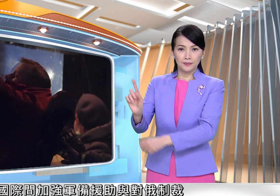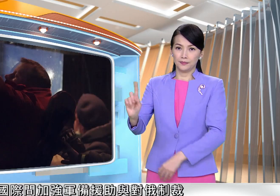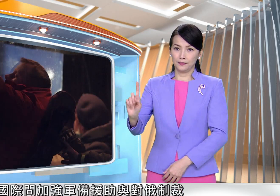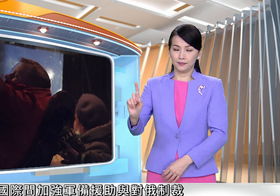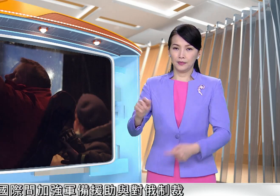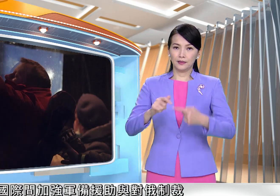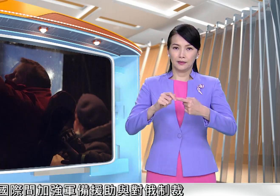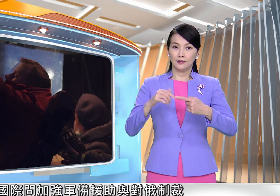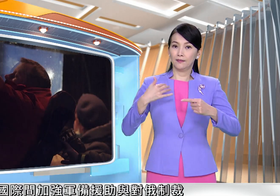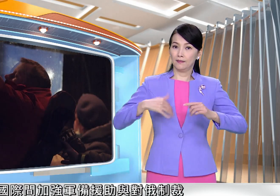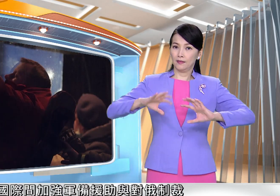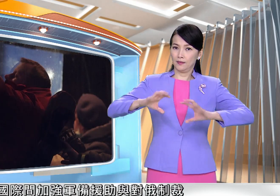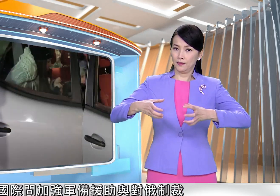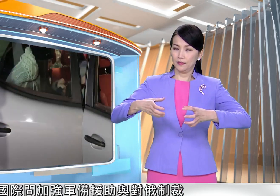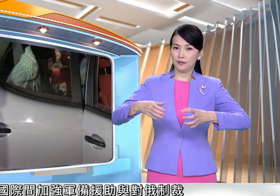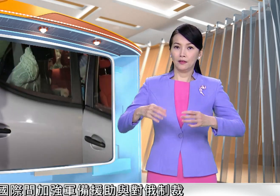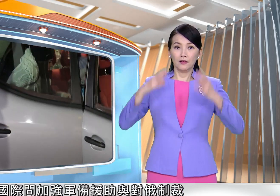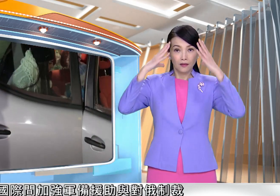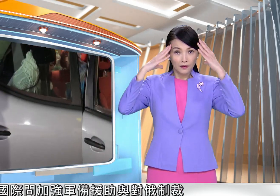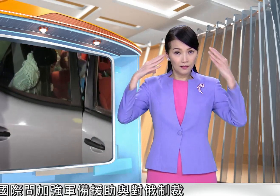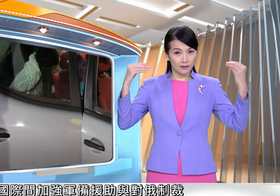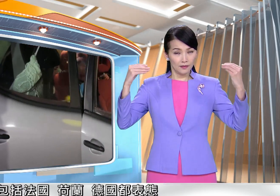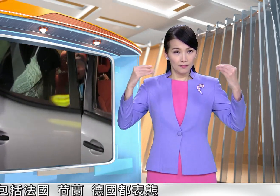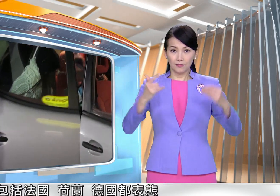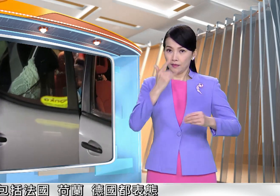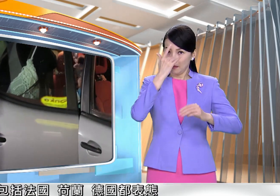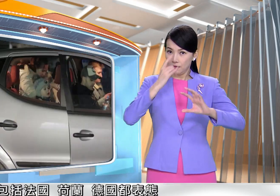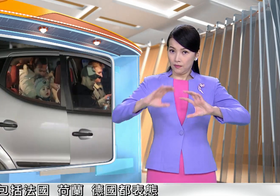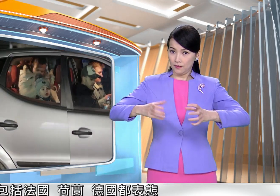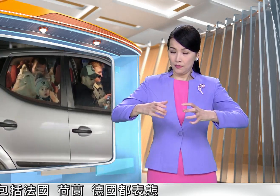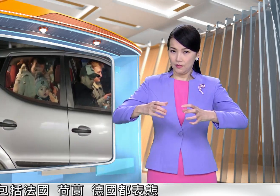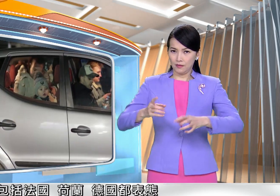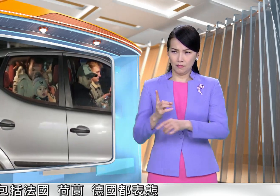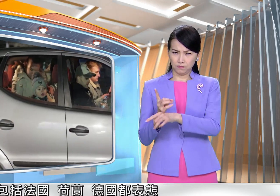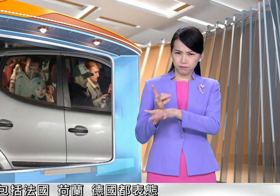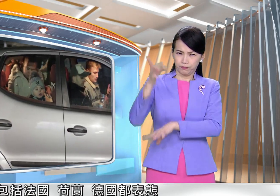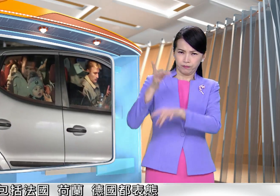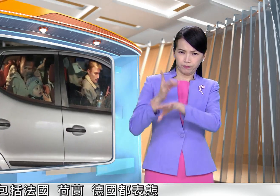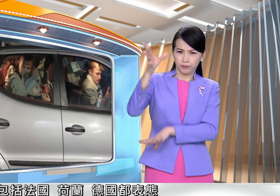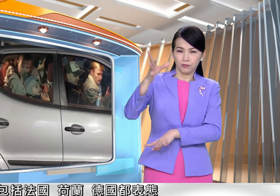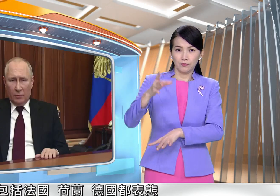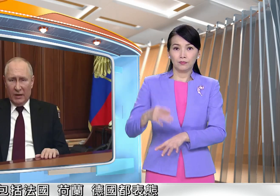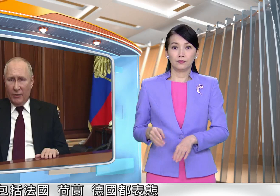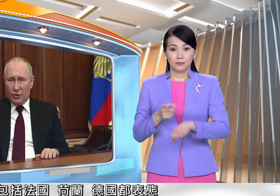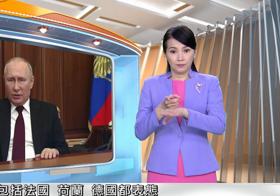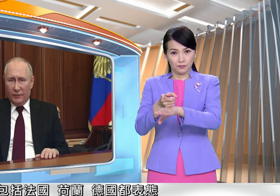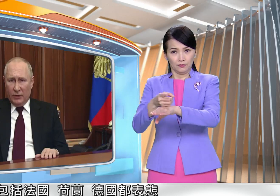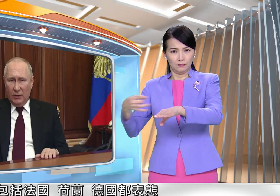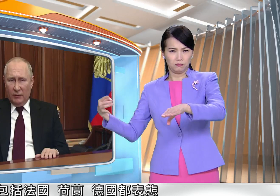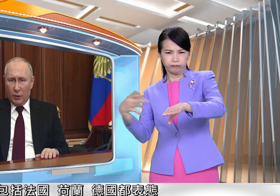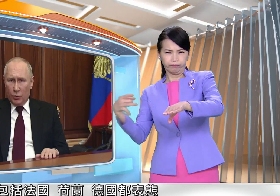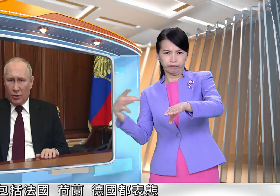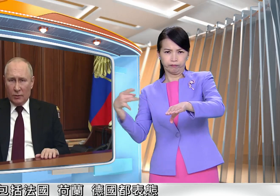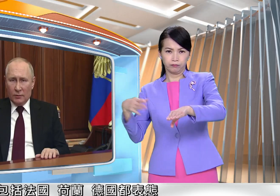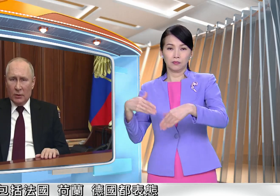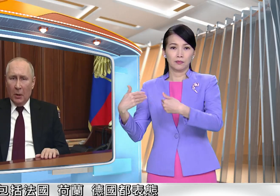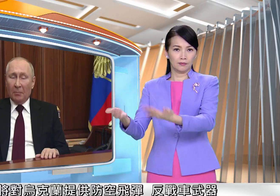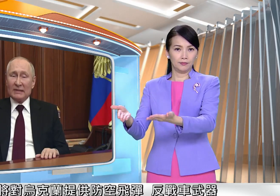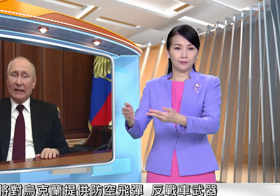与对俄制裁，包括法国、荷兰、德国都表态将对乌克兰